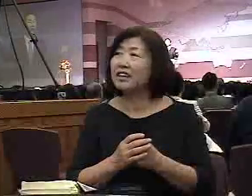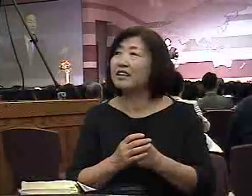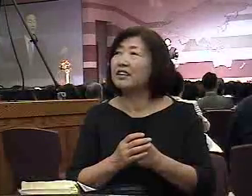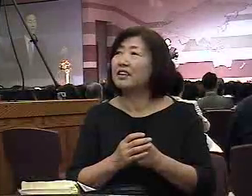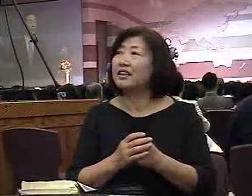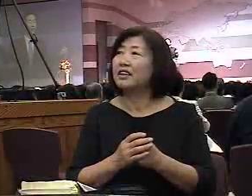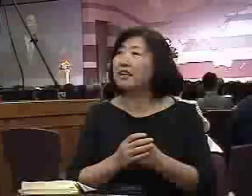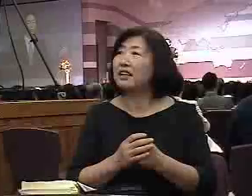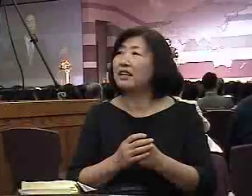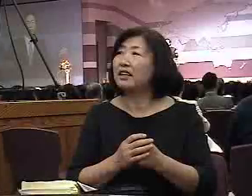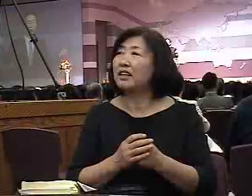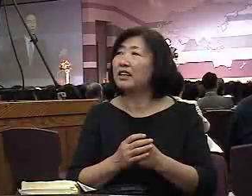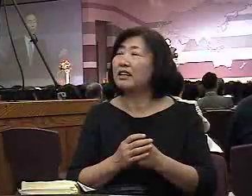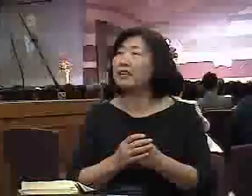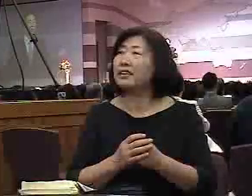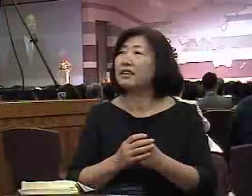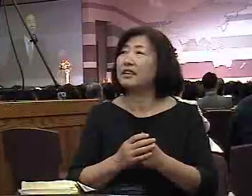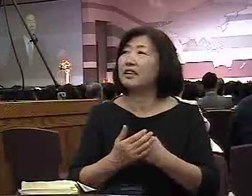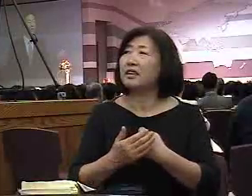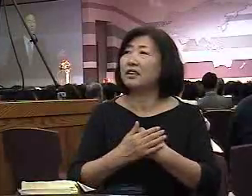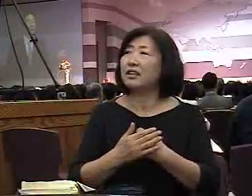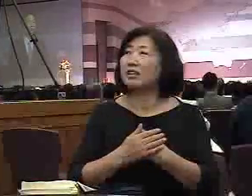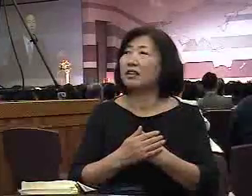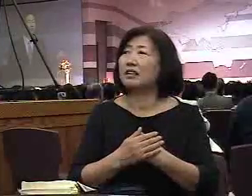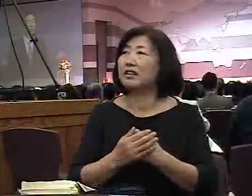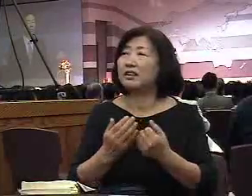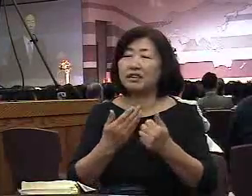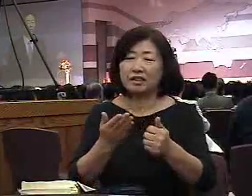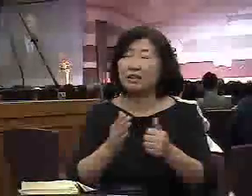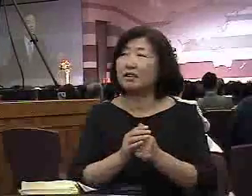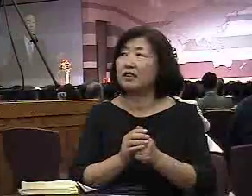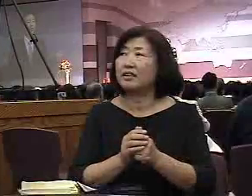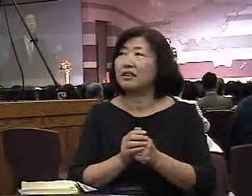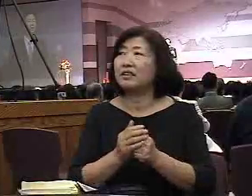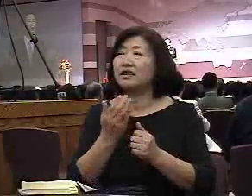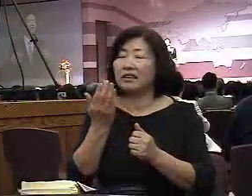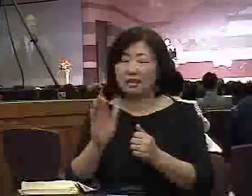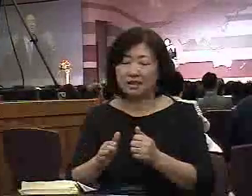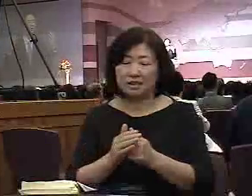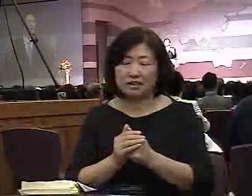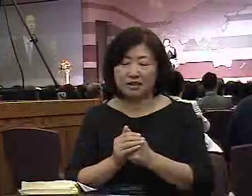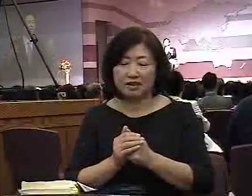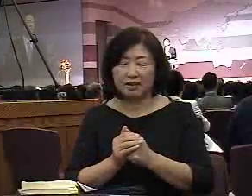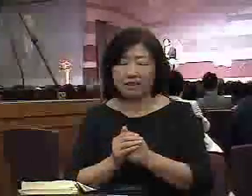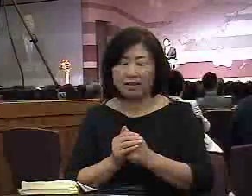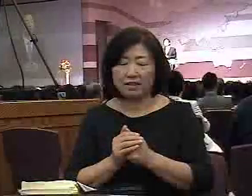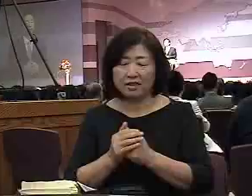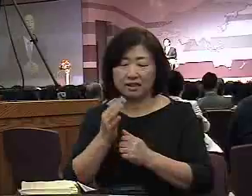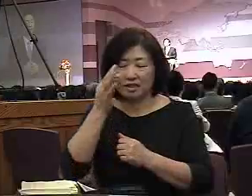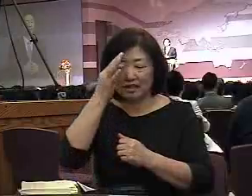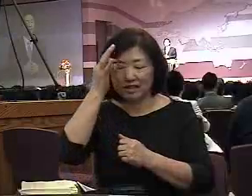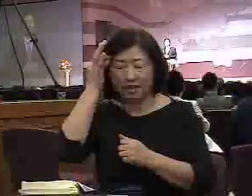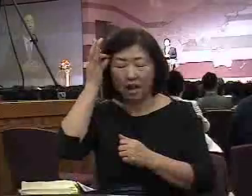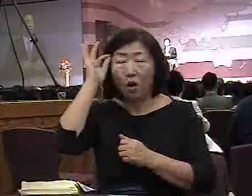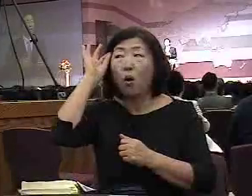이거라도 들든지, 그죠? 뭐 도와주면서 그런 얘기를 하든지 그런 얘기잖아요. 그런데 그때 딱 제가 깨달은 게